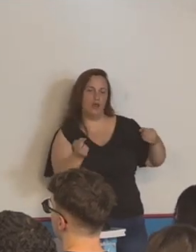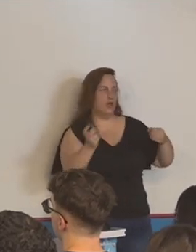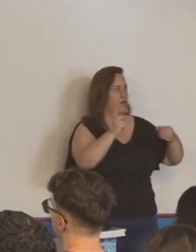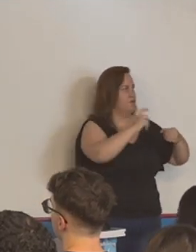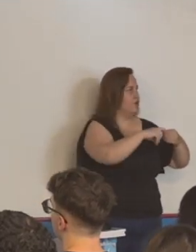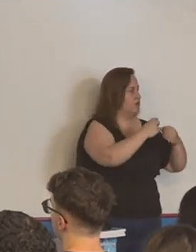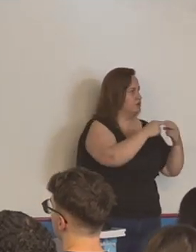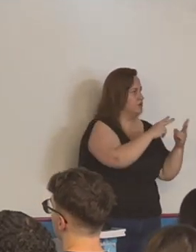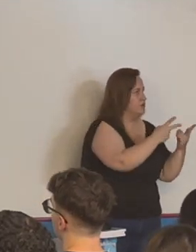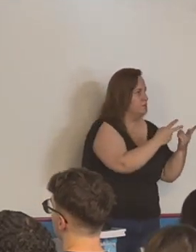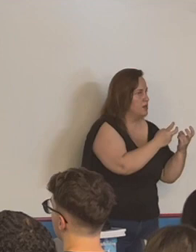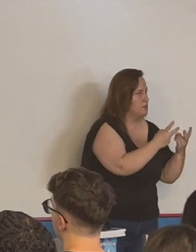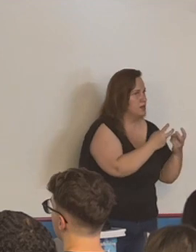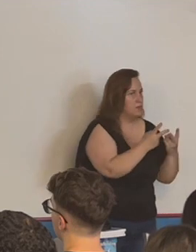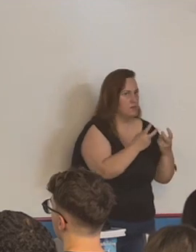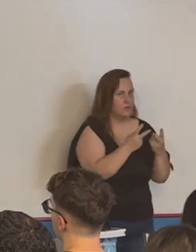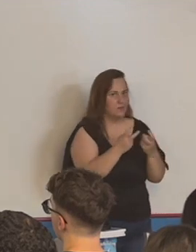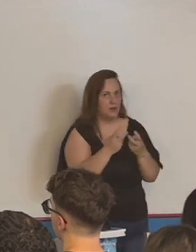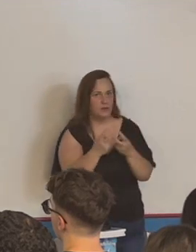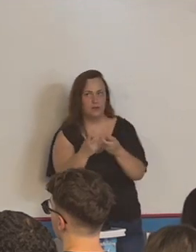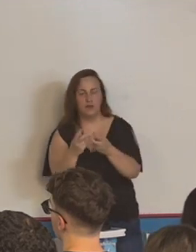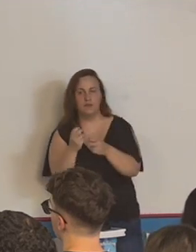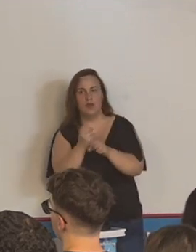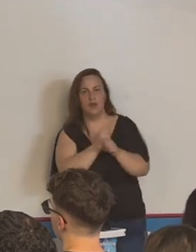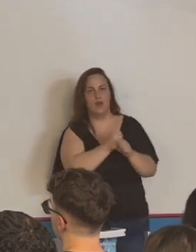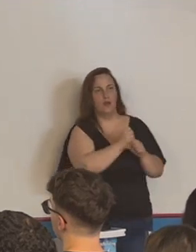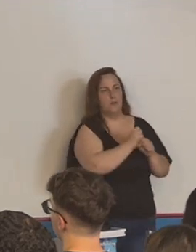a gente tem uma sociedade